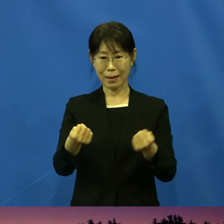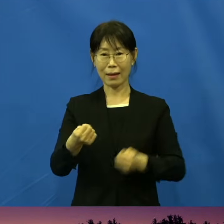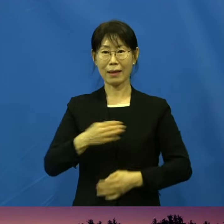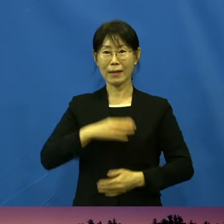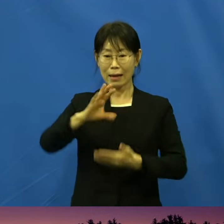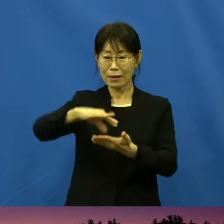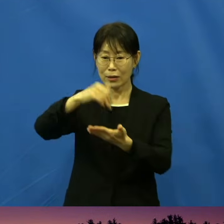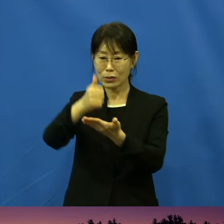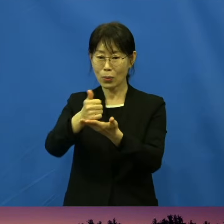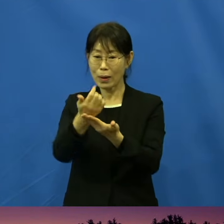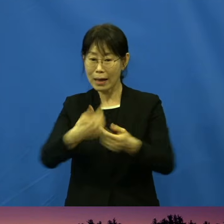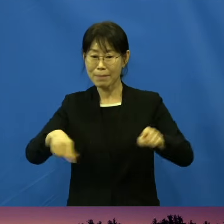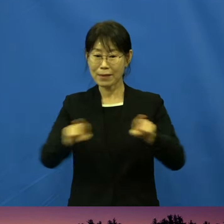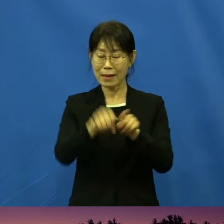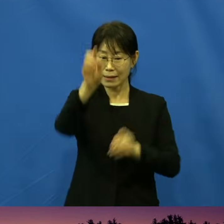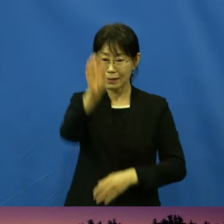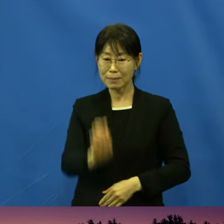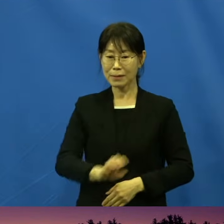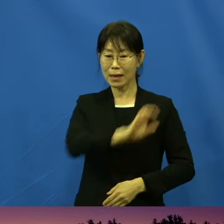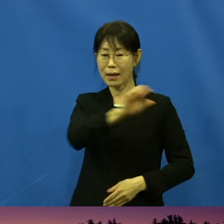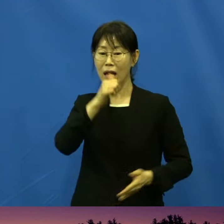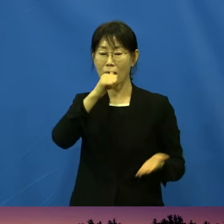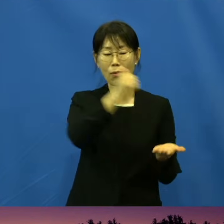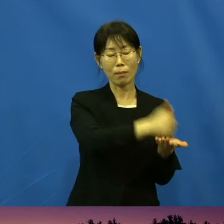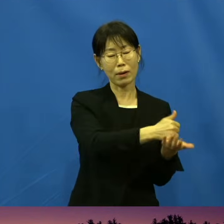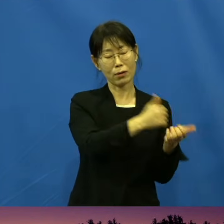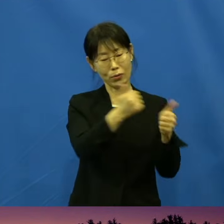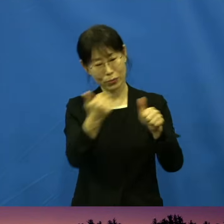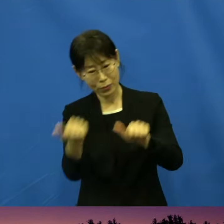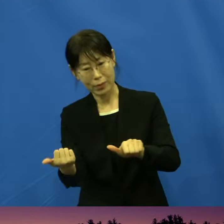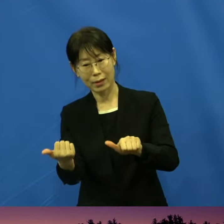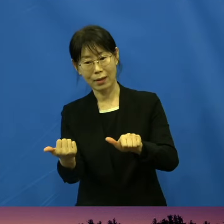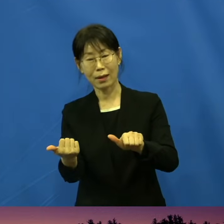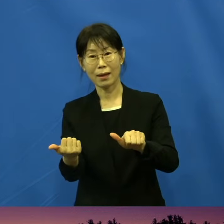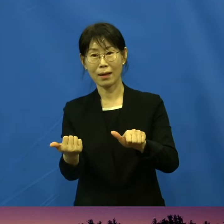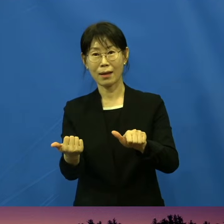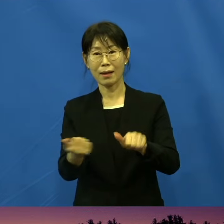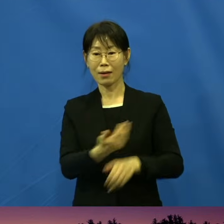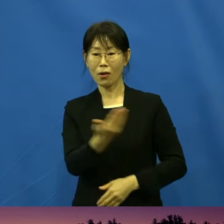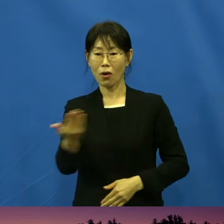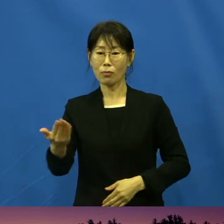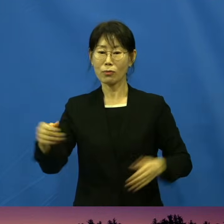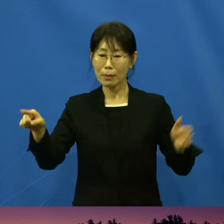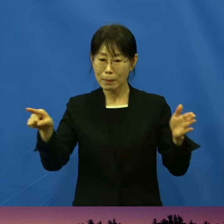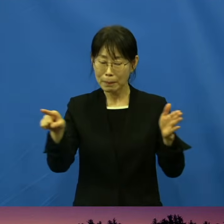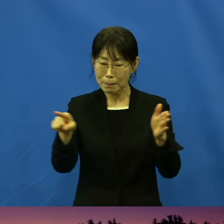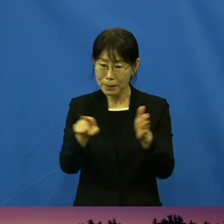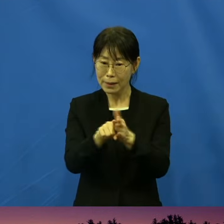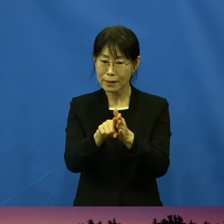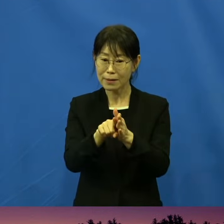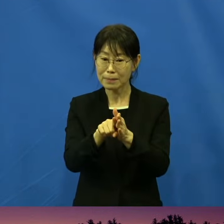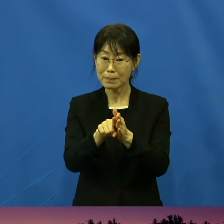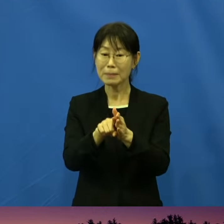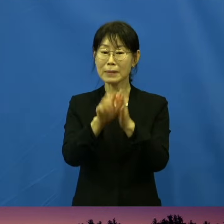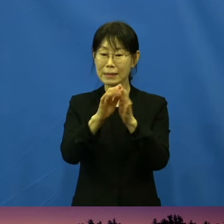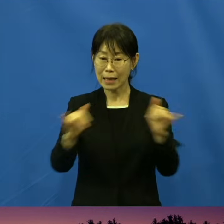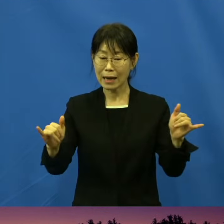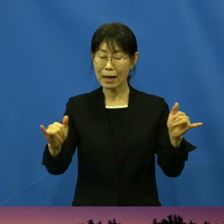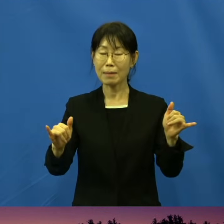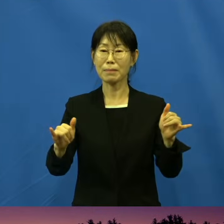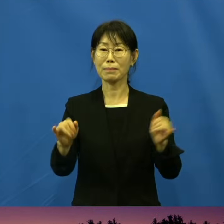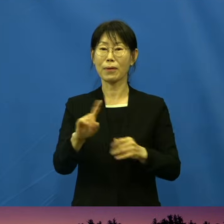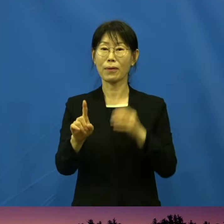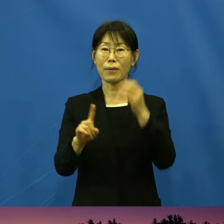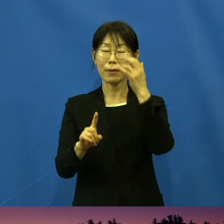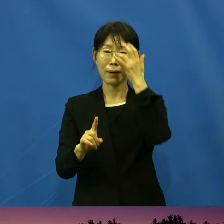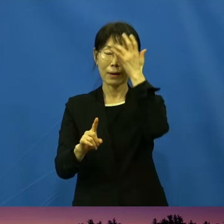그리스도와 함께 십자가에 못 박혔나니 그랬습니다. 이 신앙의 출발점이에요. 여기 보면